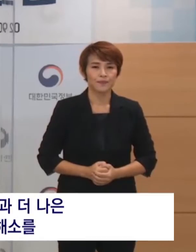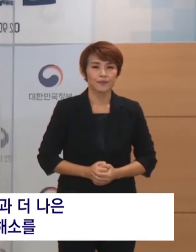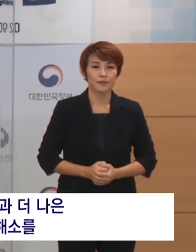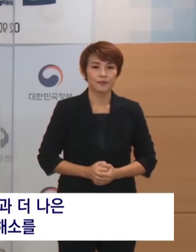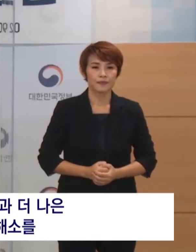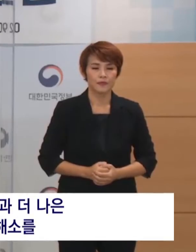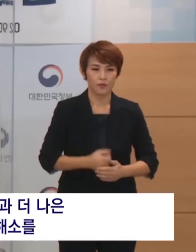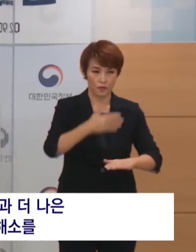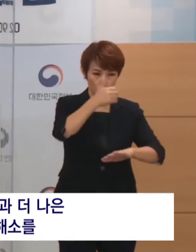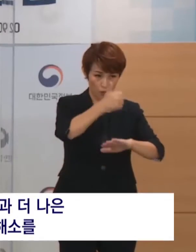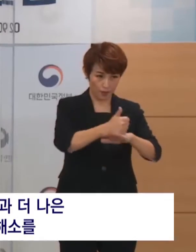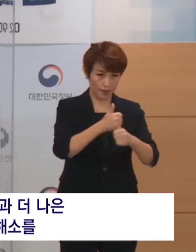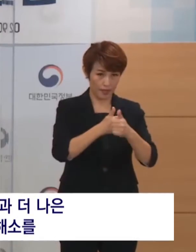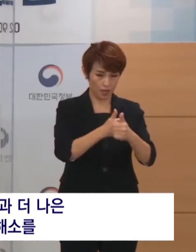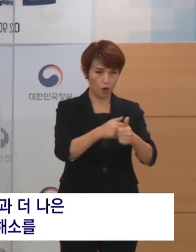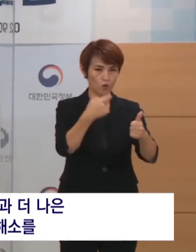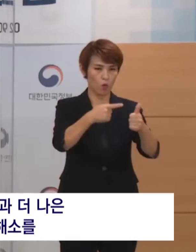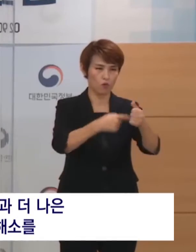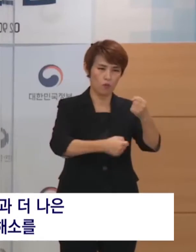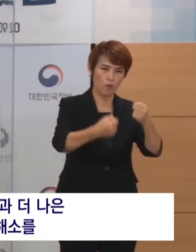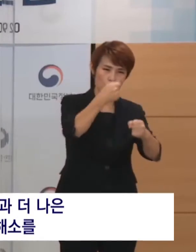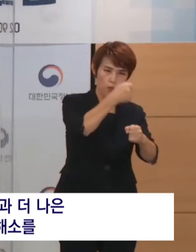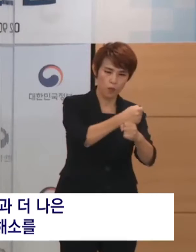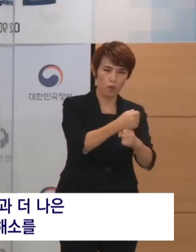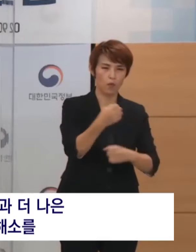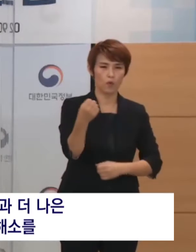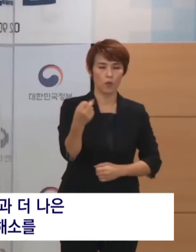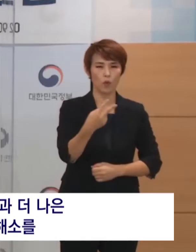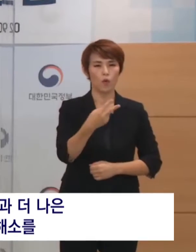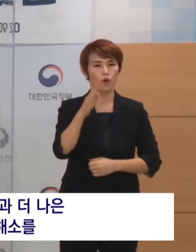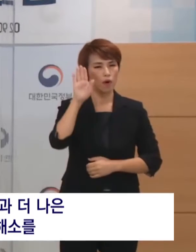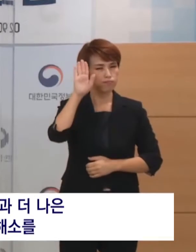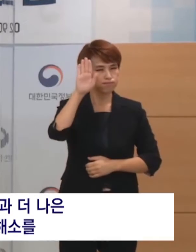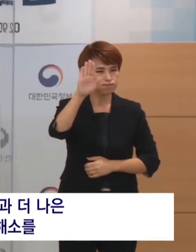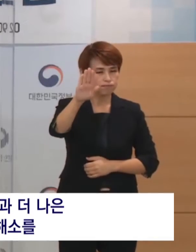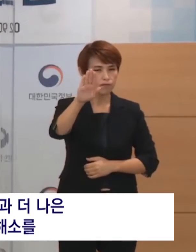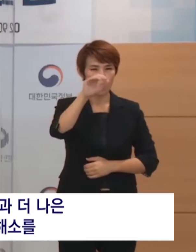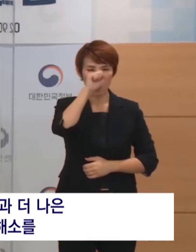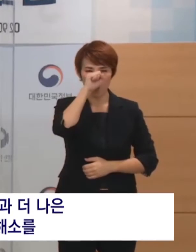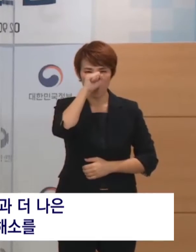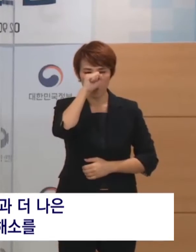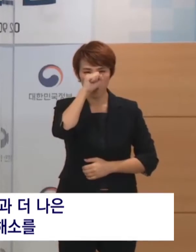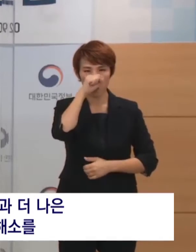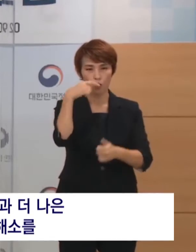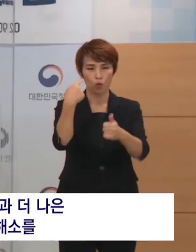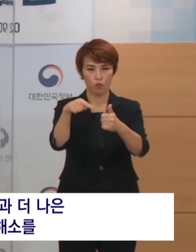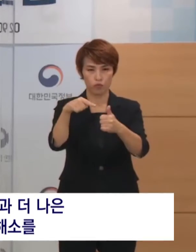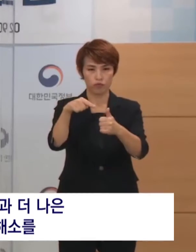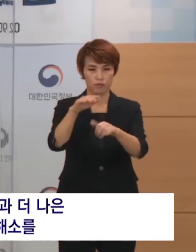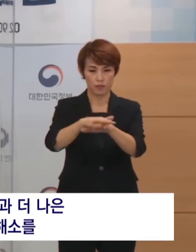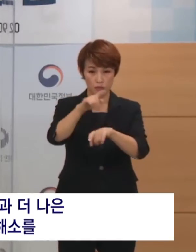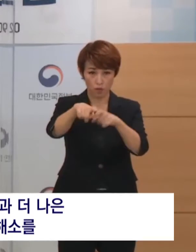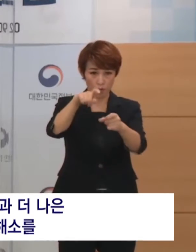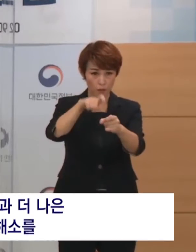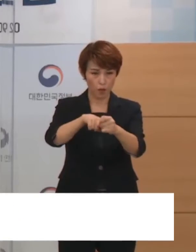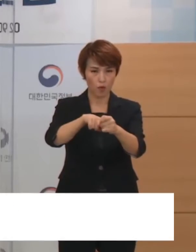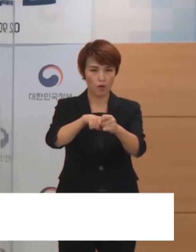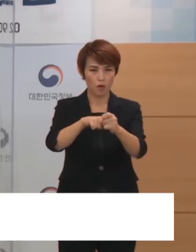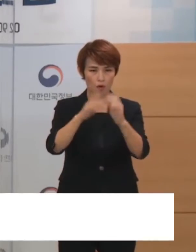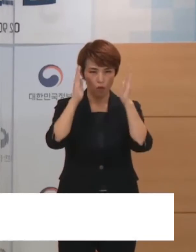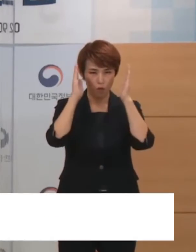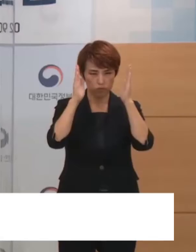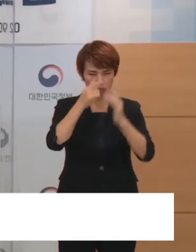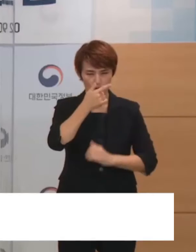결과를 바탕으로 교육 회복과 더 나은 인천 미래 교육을 실현하기 위해 학습 결손 및 격차 예수를 우선